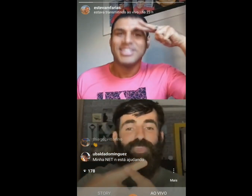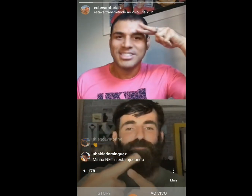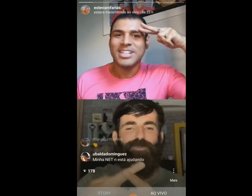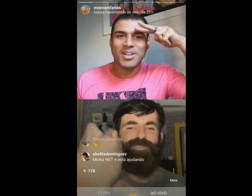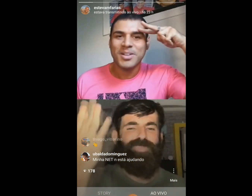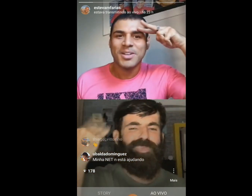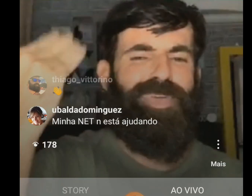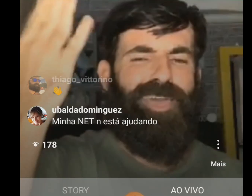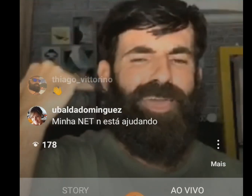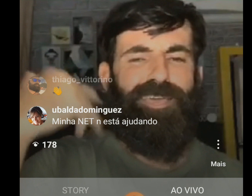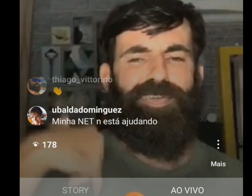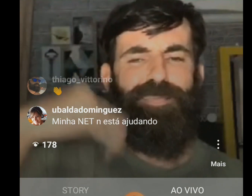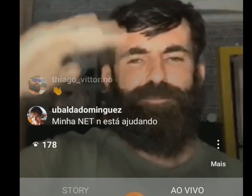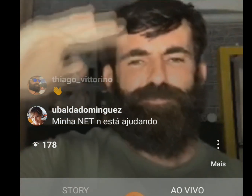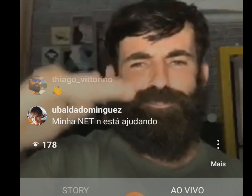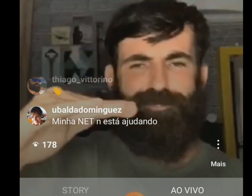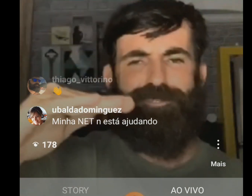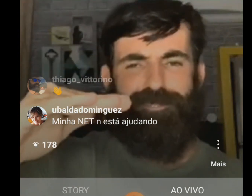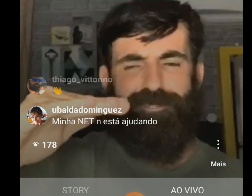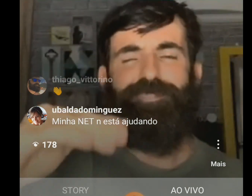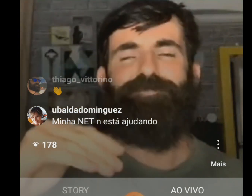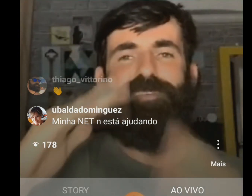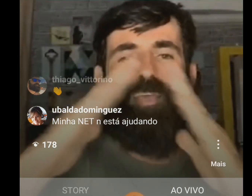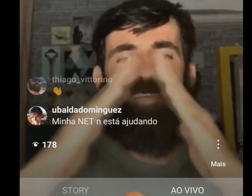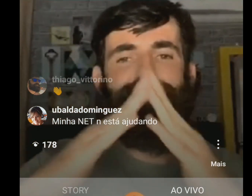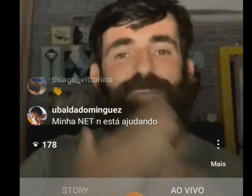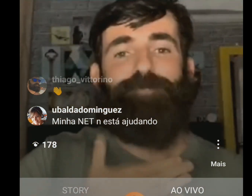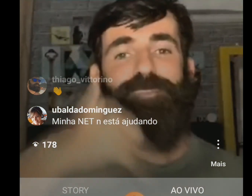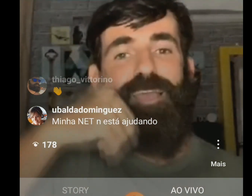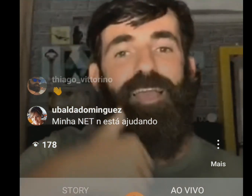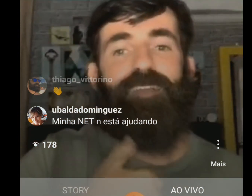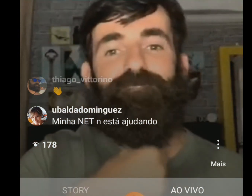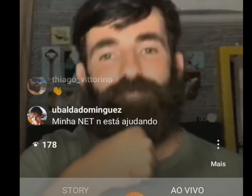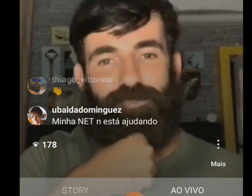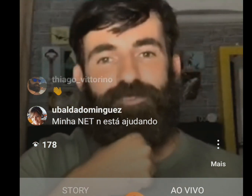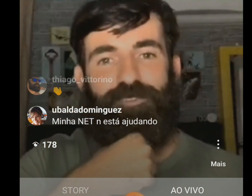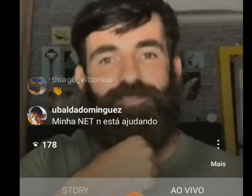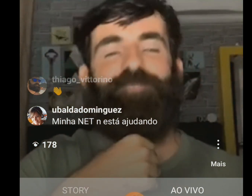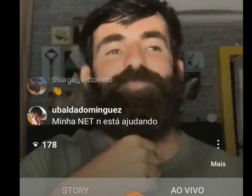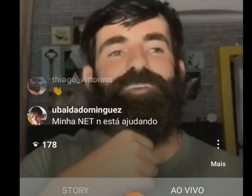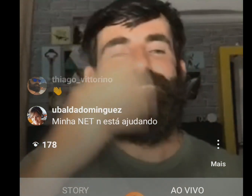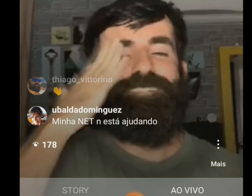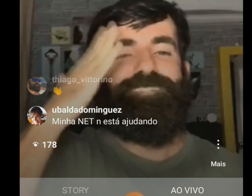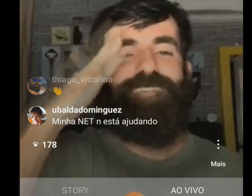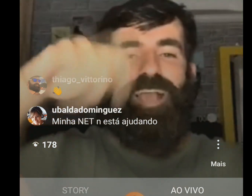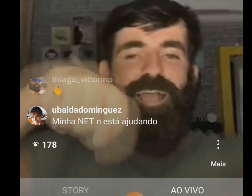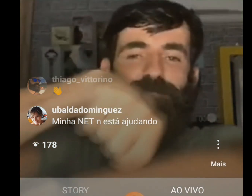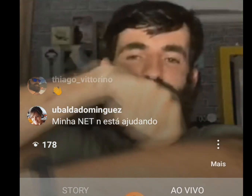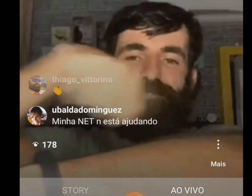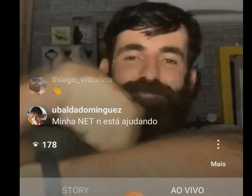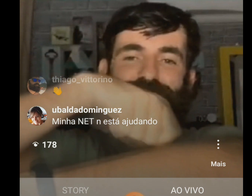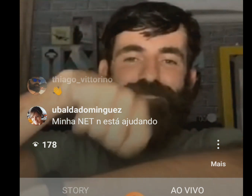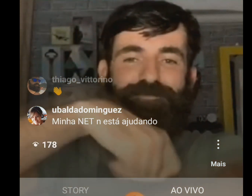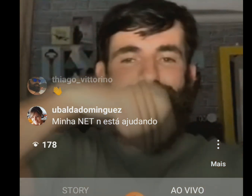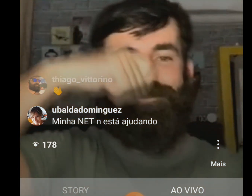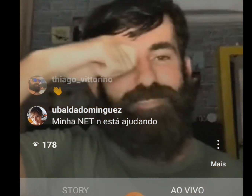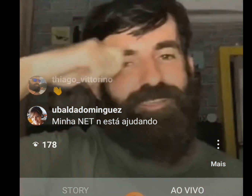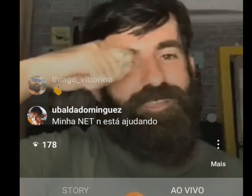Por que o meu sinal é esse? Porque há muito tempo, quando eu era pequeno, na casa da minha avó, eu peguei o Presto Barba,